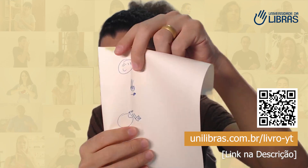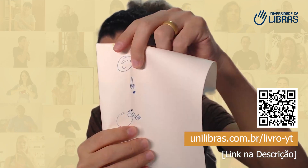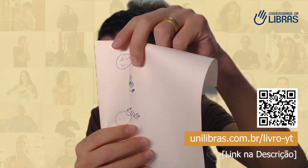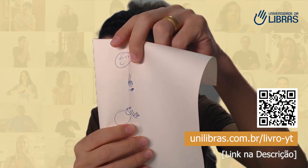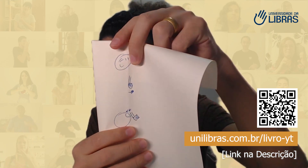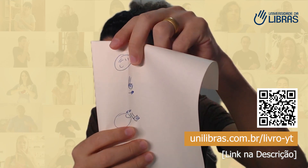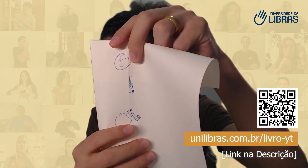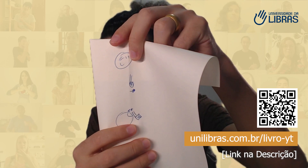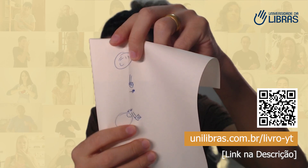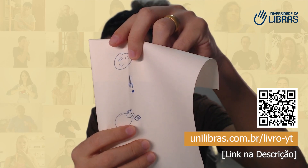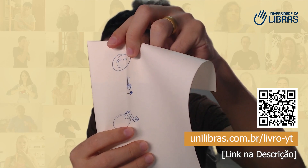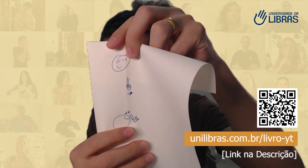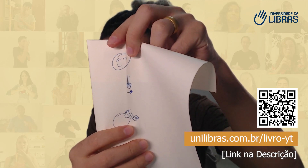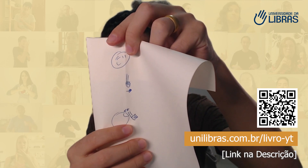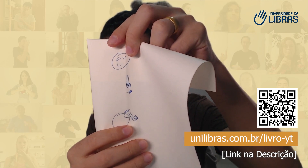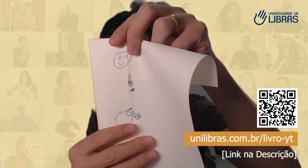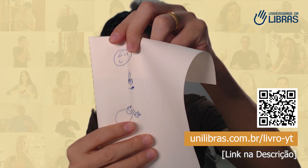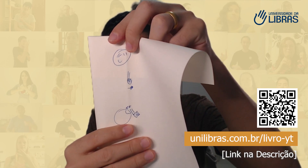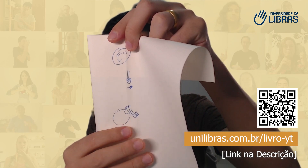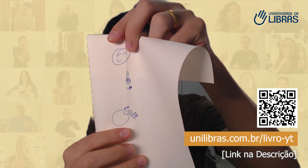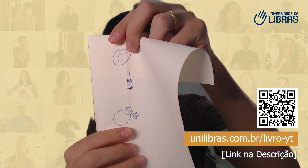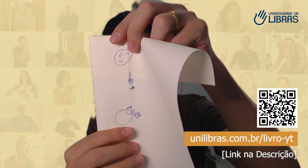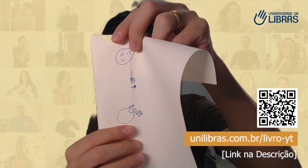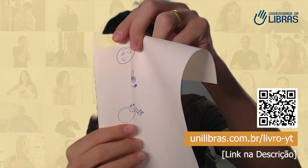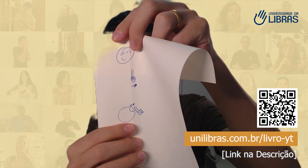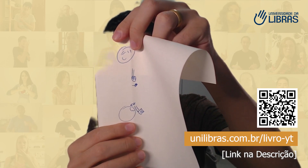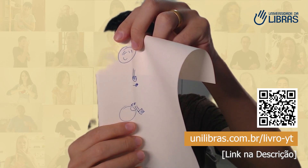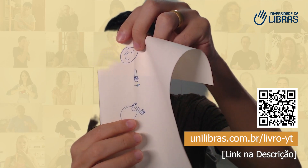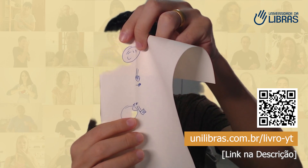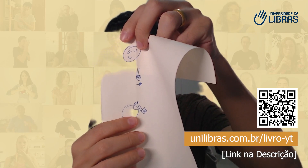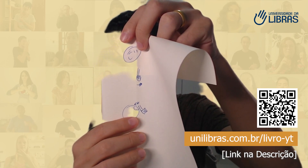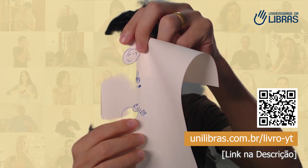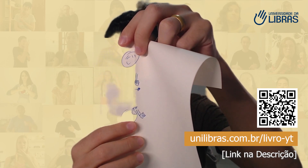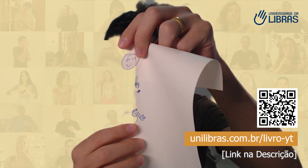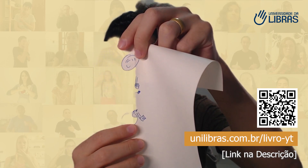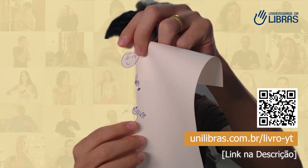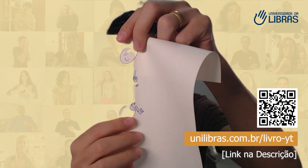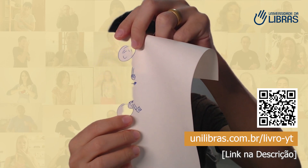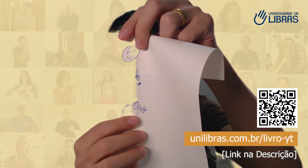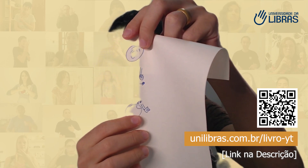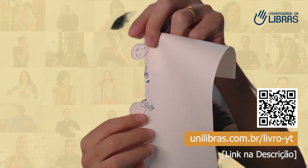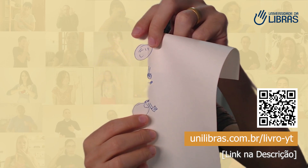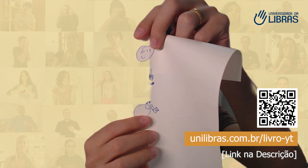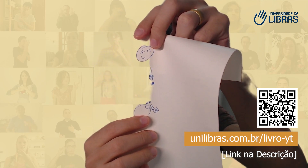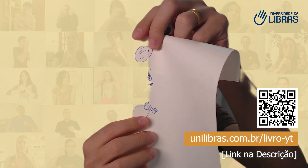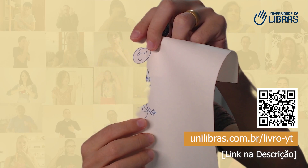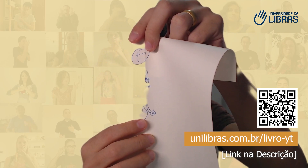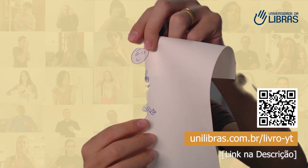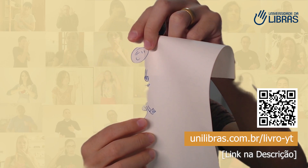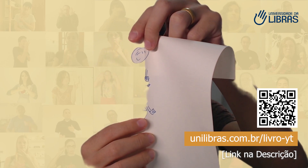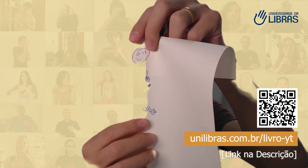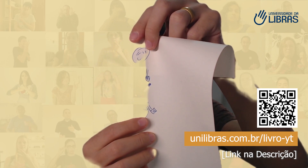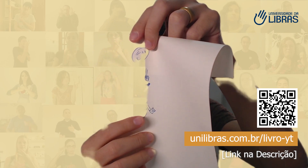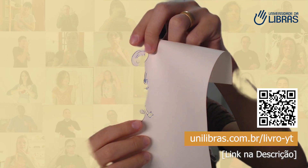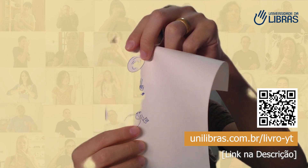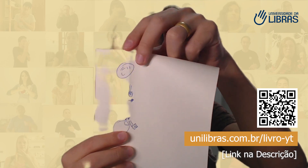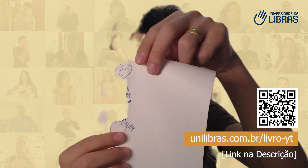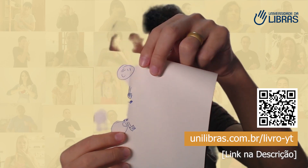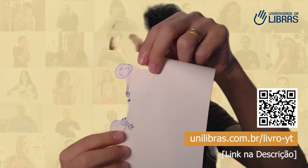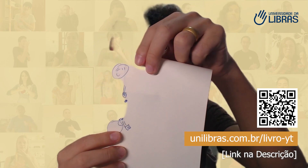mão. Isso é chamado na Libras de configuração de mão. Percebe? Exatamente o mesmo. Os 2 aqui foram